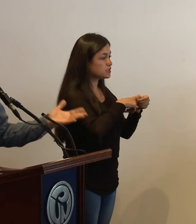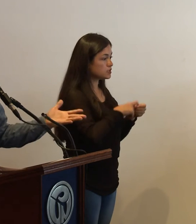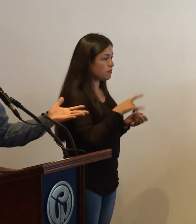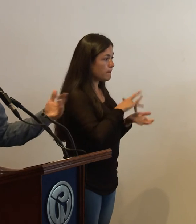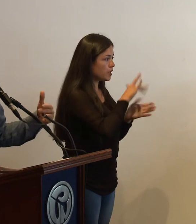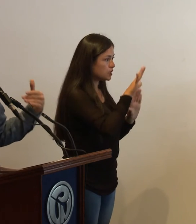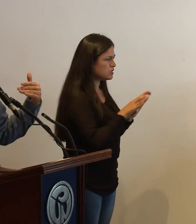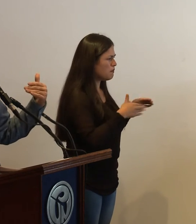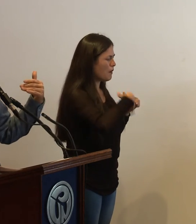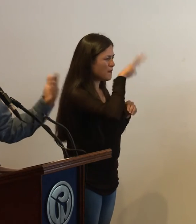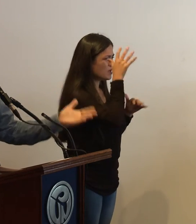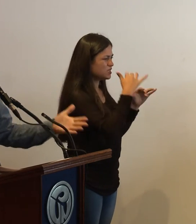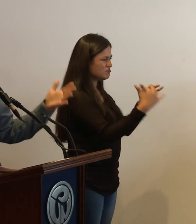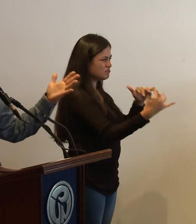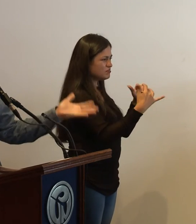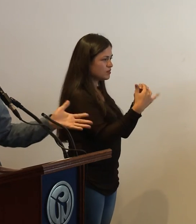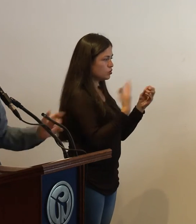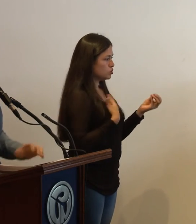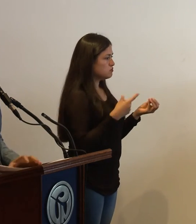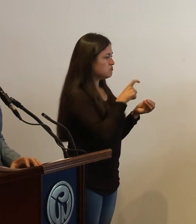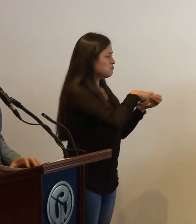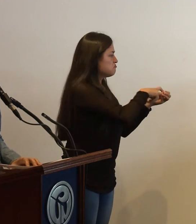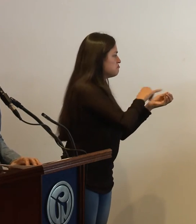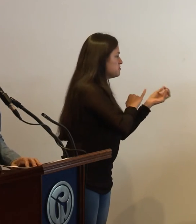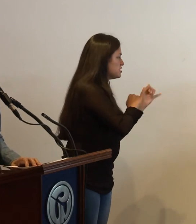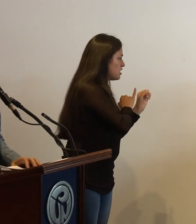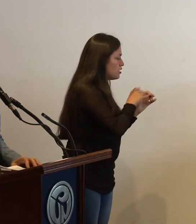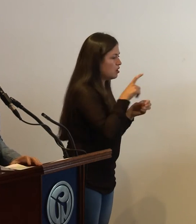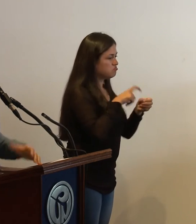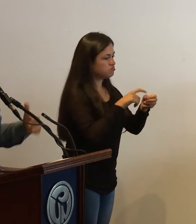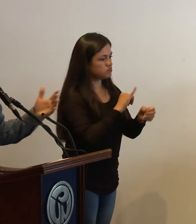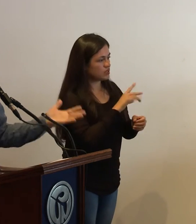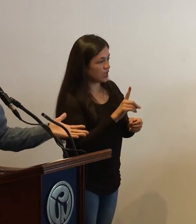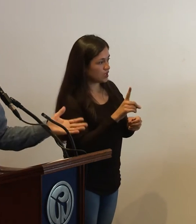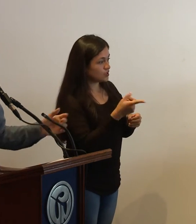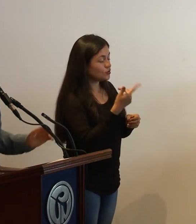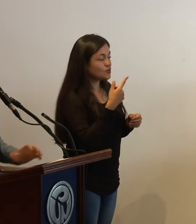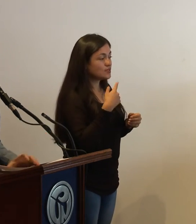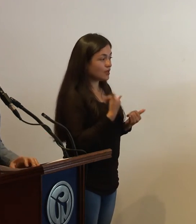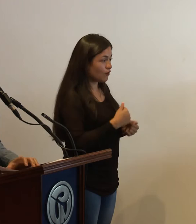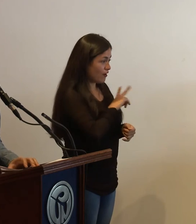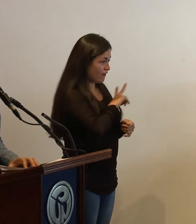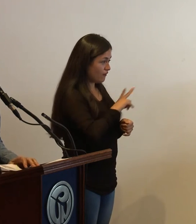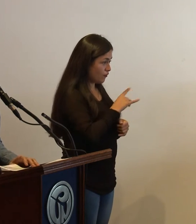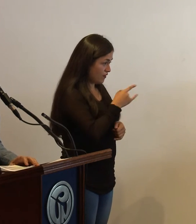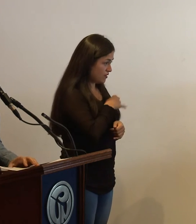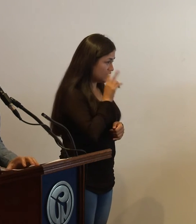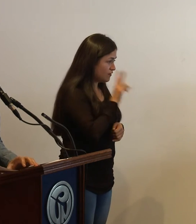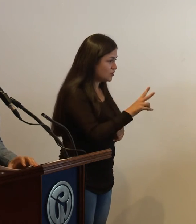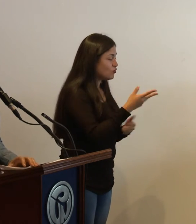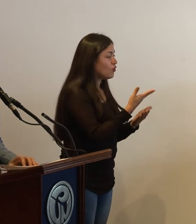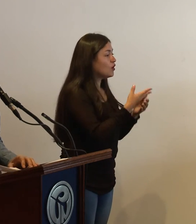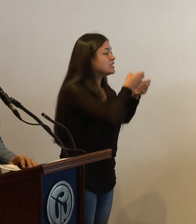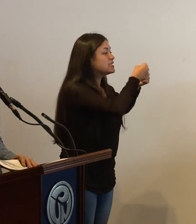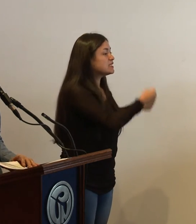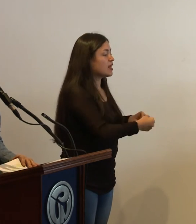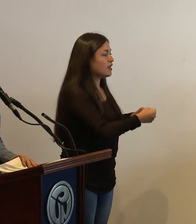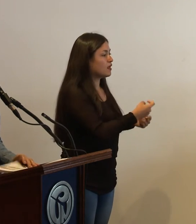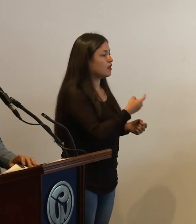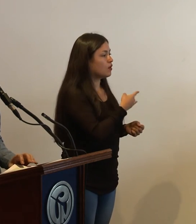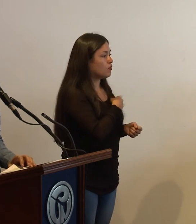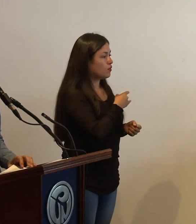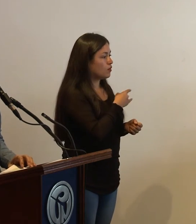ahí hay una, digamos, la posibilidad de abrir una oferta. La Universidad del Valle tiene una sede en Santander de Quilichao,